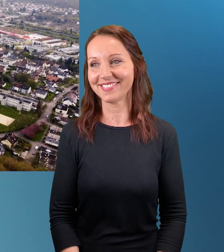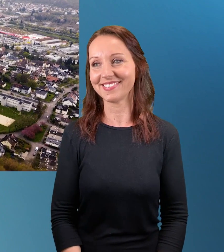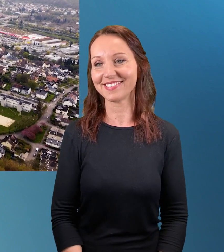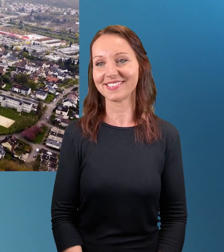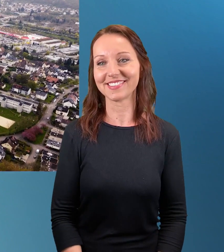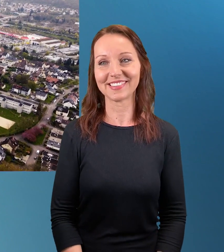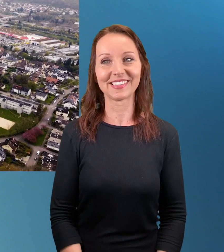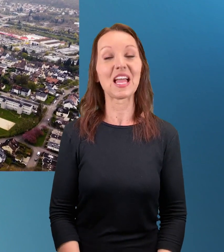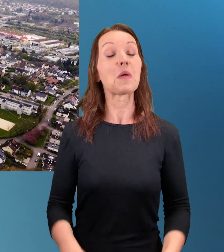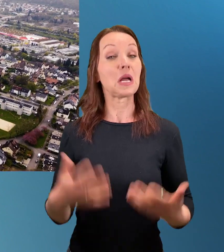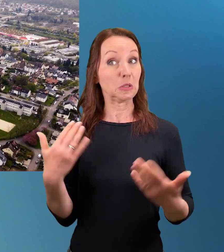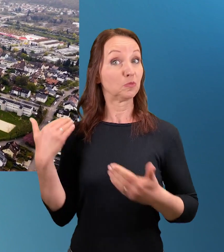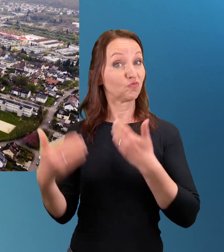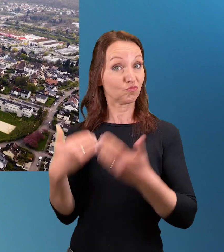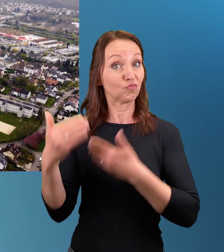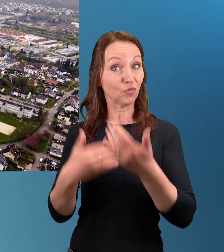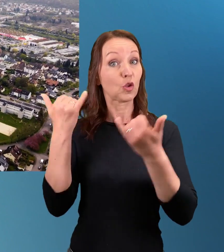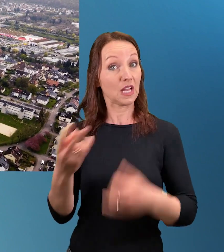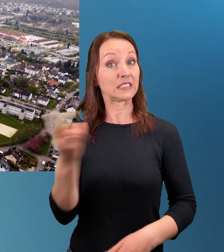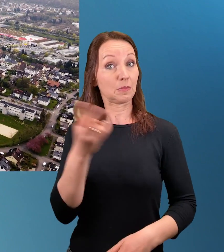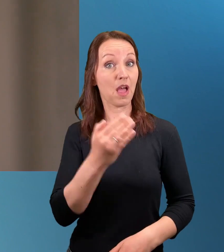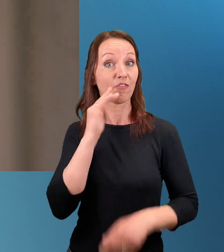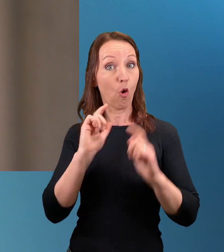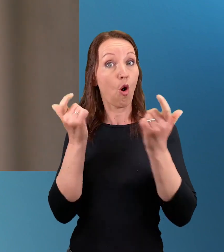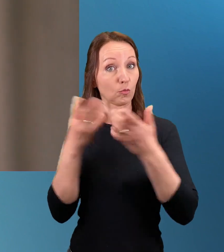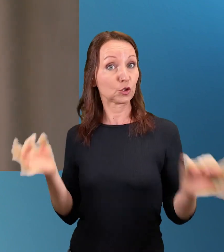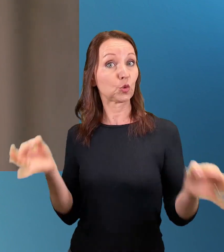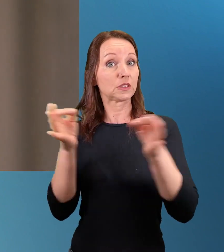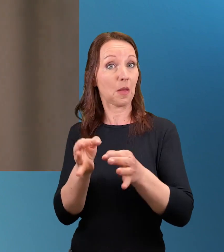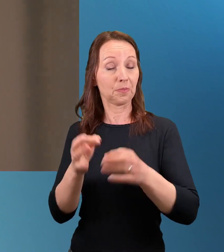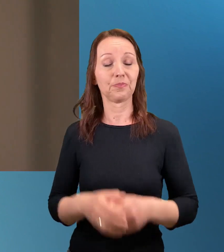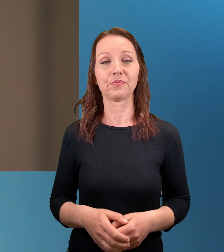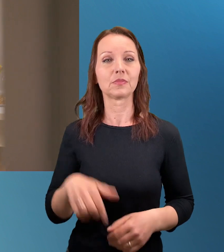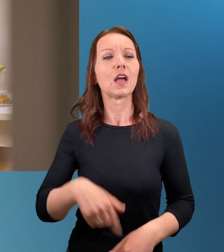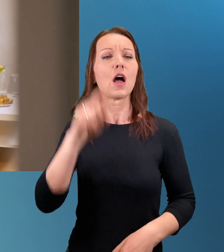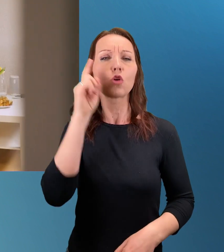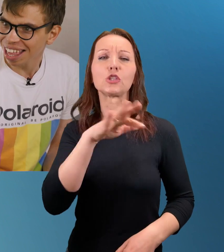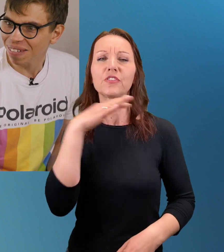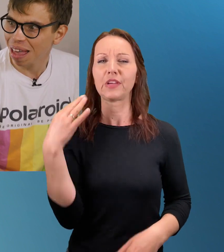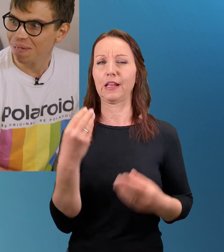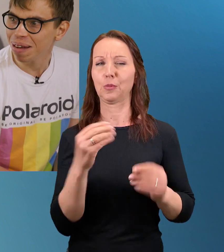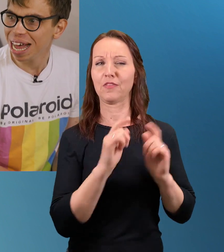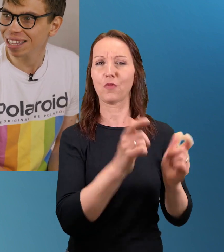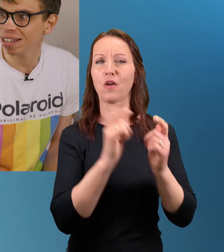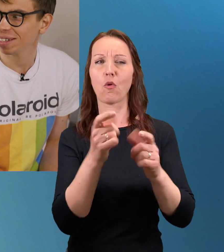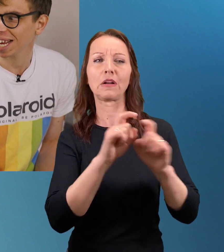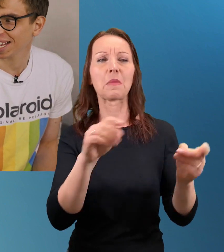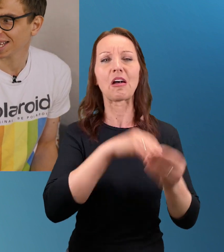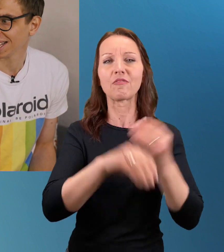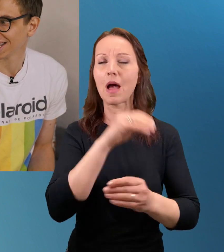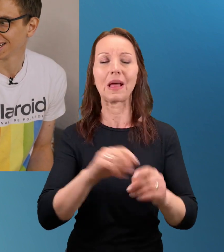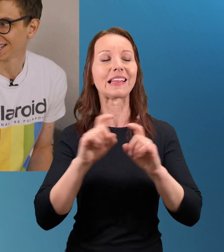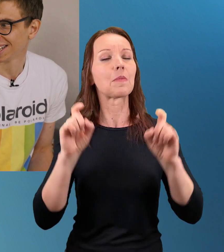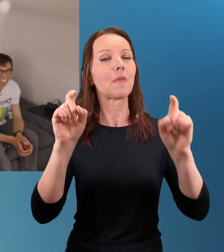Mittlerweile sind Viktoria und Oliver zusammengezogen. Wie in vielen Haushalten in Deutschland, gibt es auch hier meist nur ein Thema.